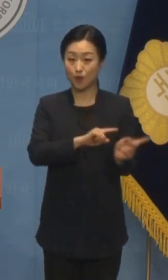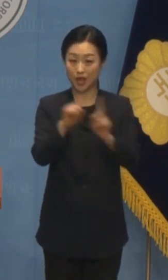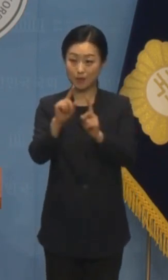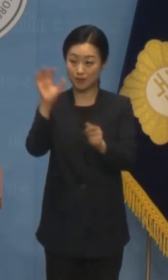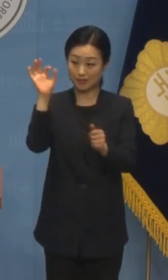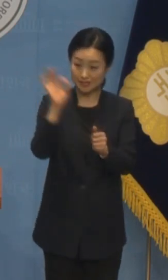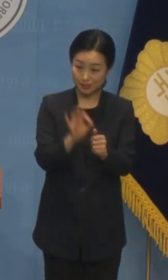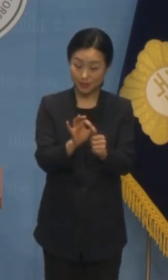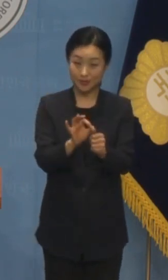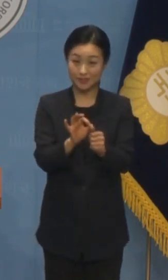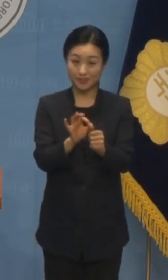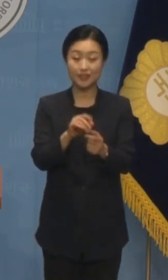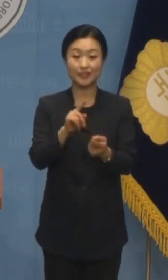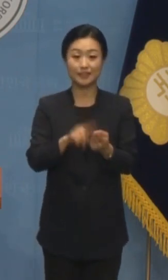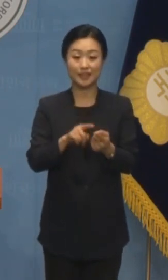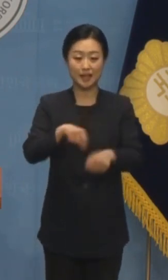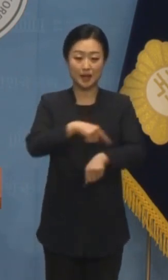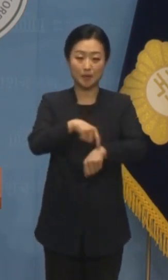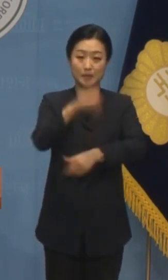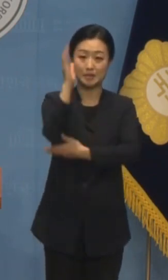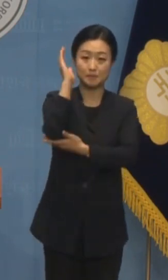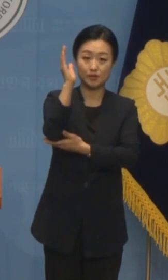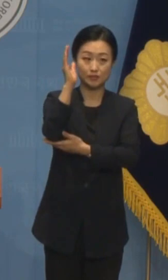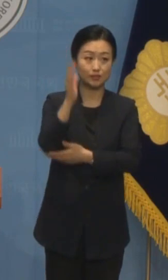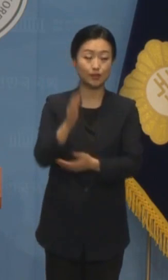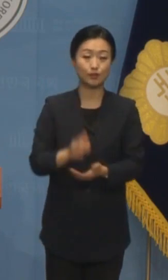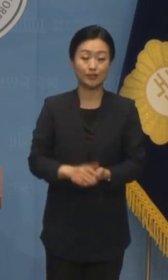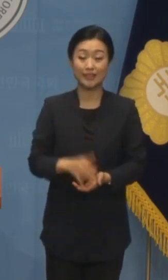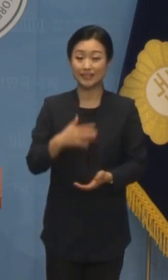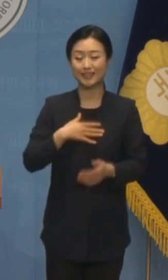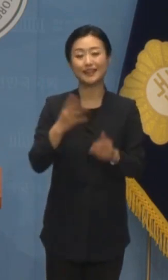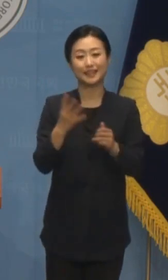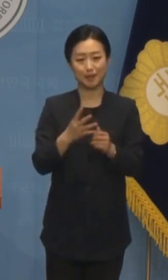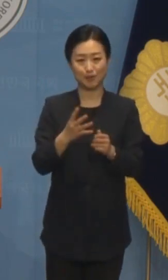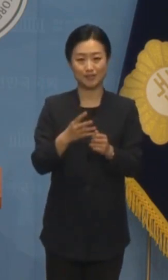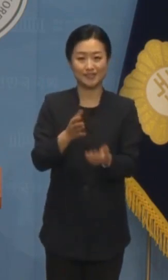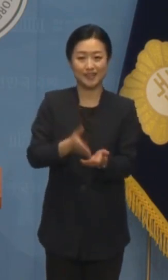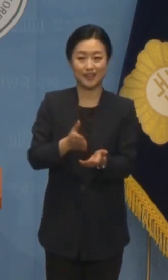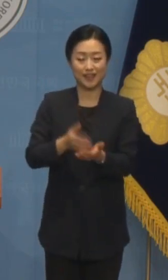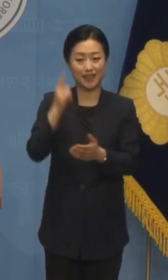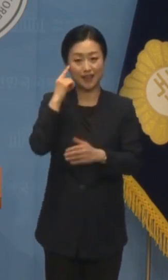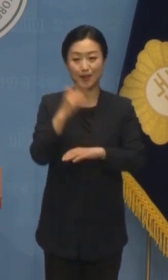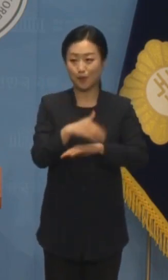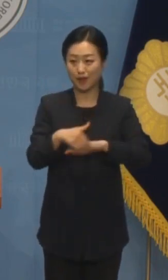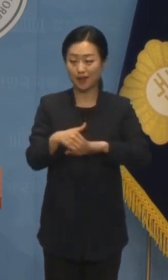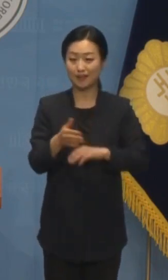대한 필리버스터가 이어지고 있습니다. 제가 4번째 순서인데요.